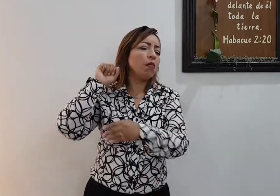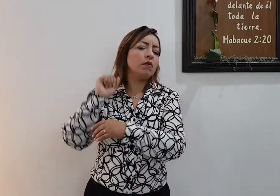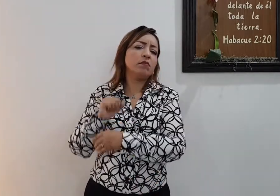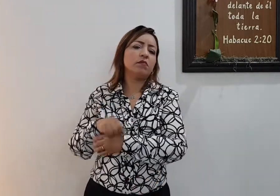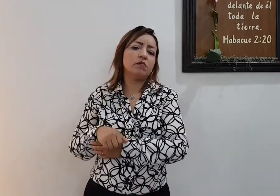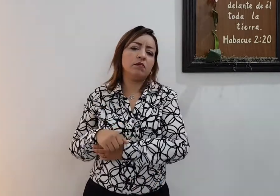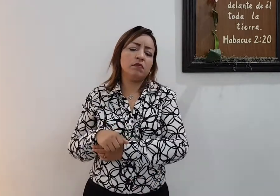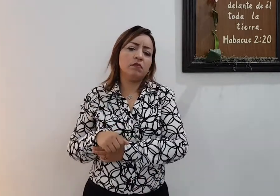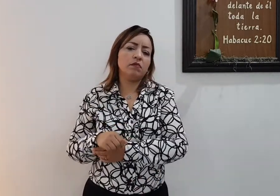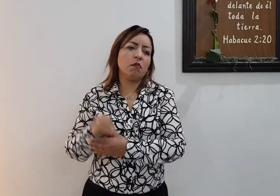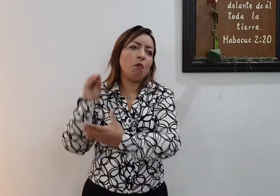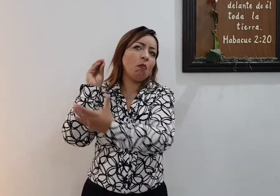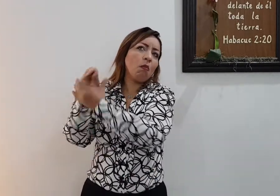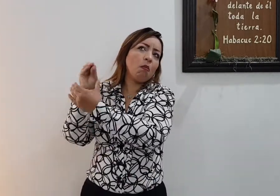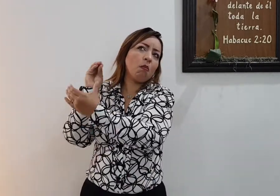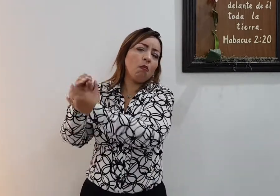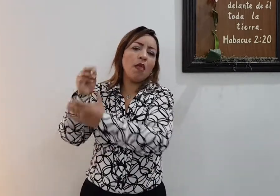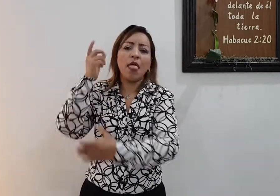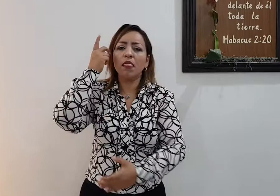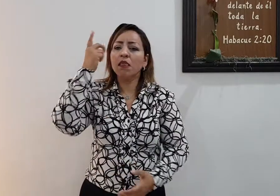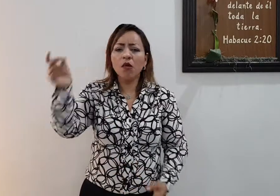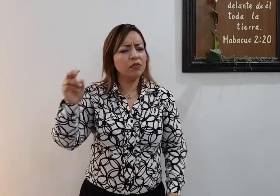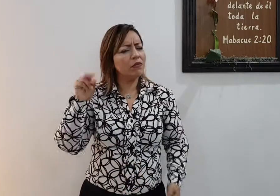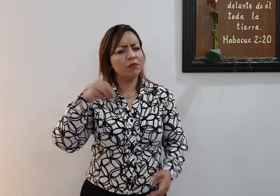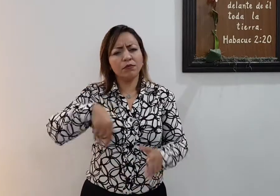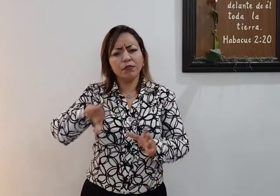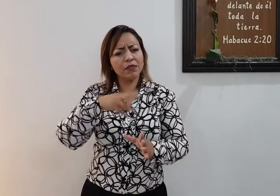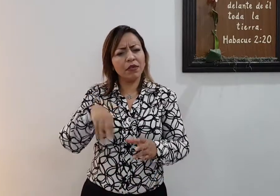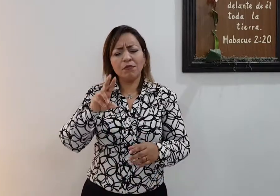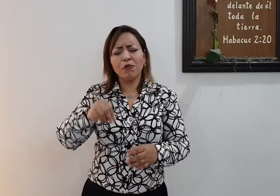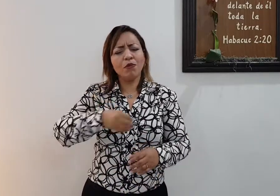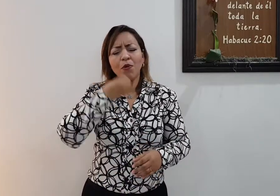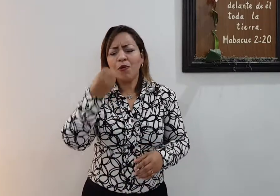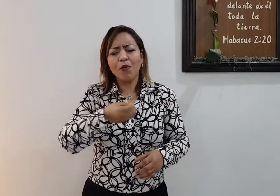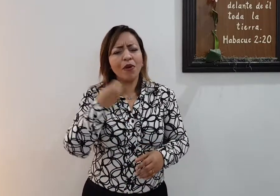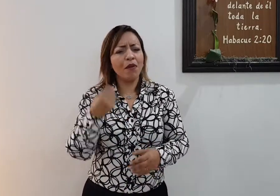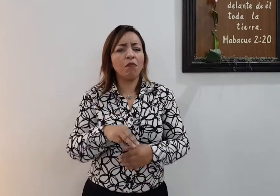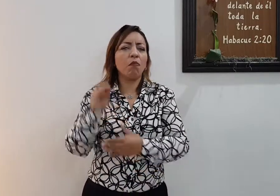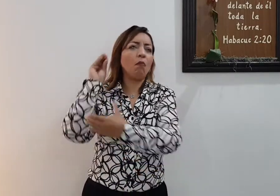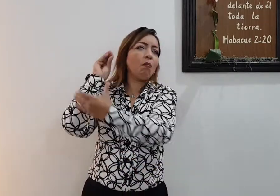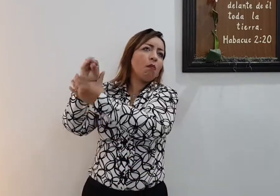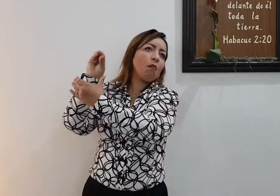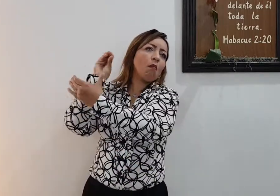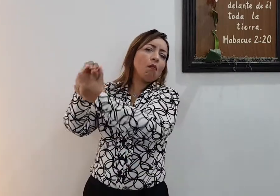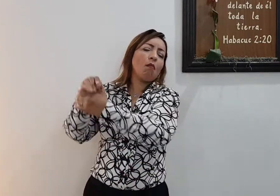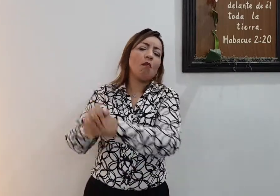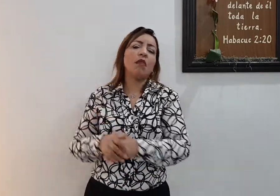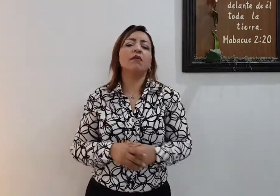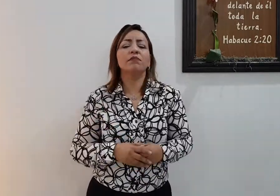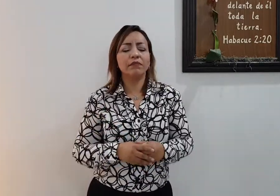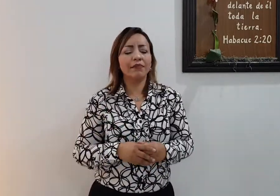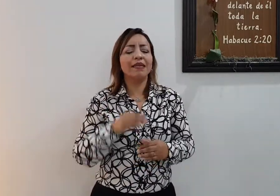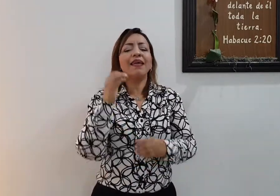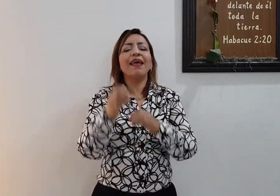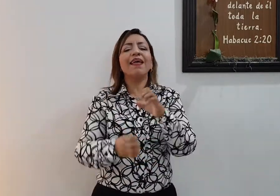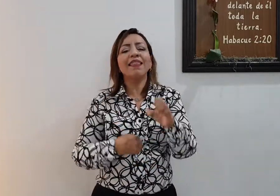Dios, porque cuando la vida sonríe, nadie quiere buscar a Dios. Y entonces Dios, en su